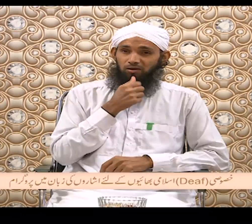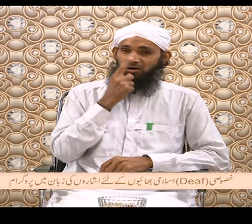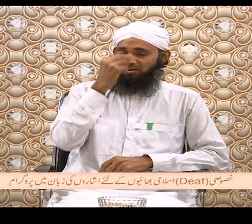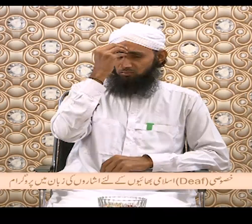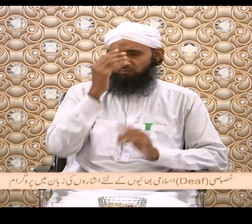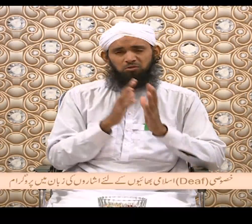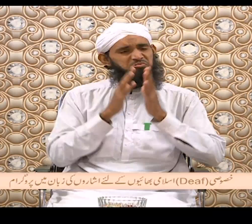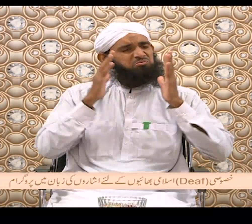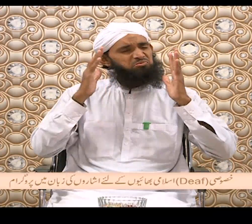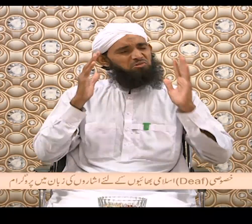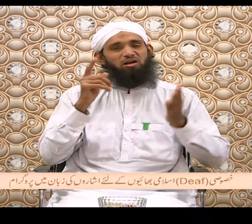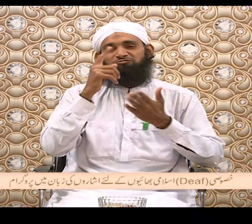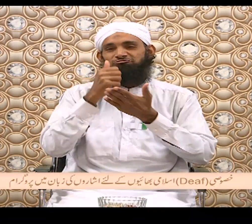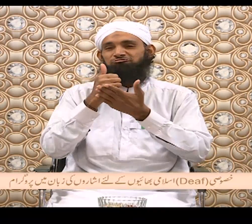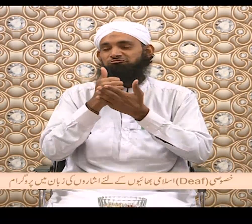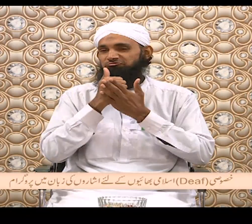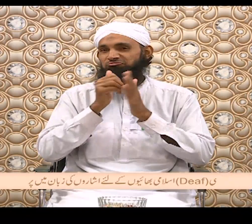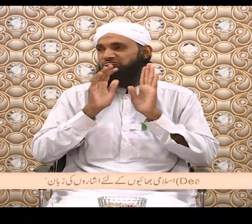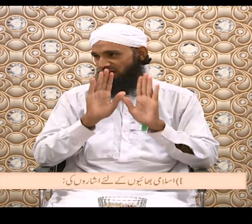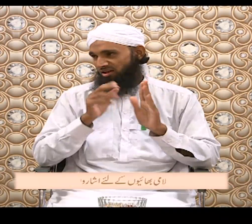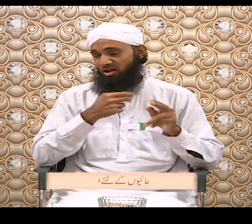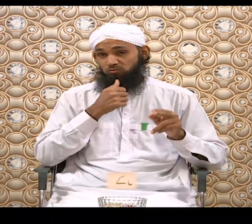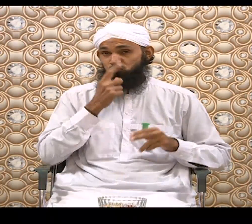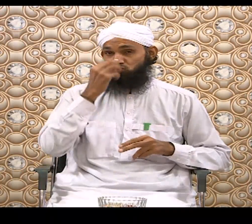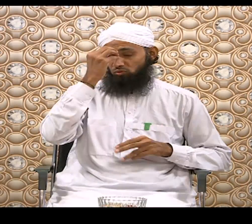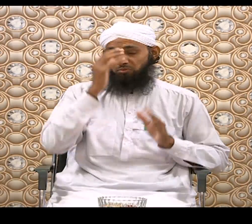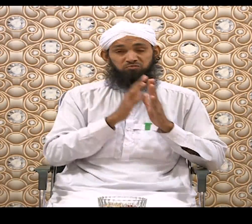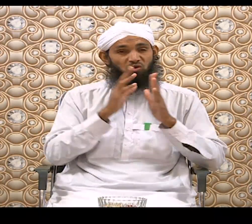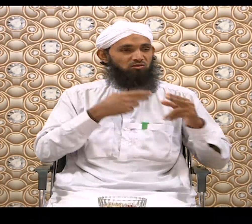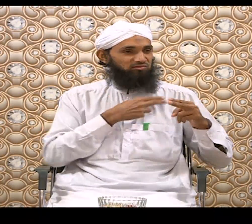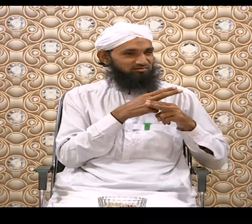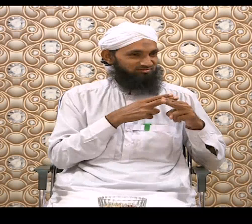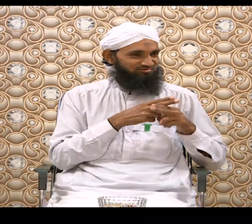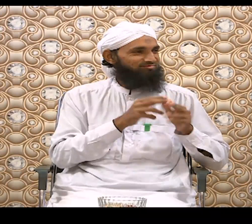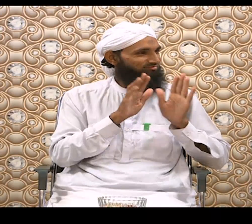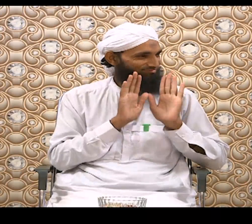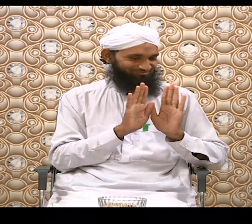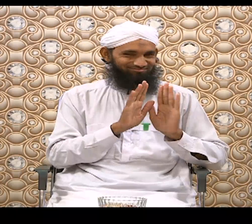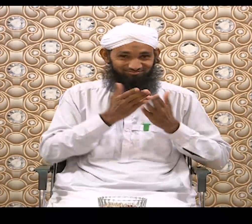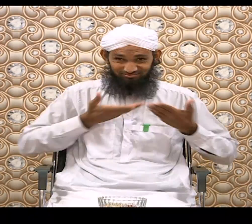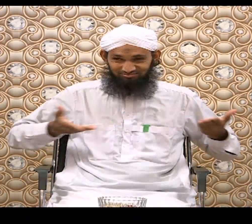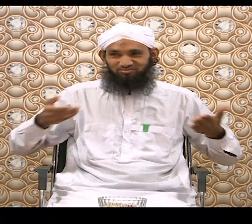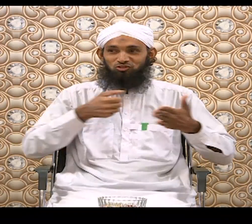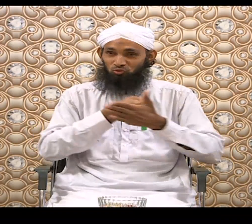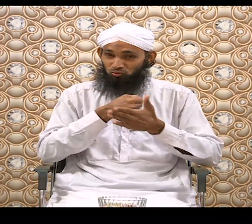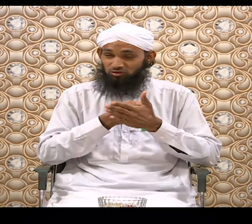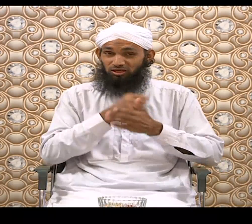ماں باپ کی قربانیاں ہی نظر آئیں گی ہمیں بھی چاہیے کہ احسان کا بدلہ احسان سے